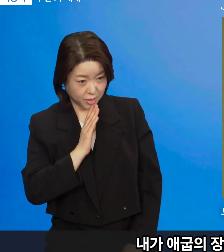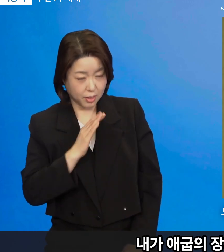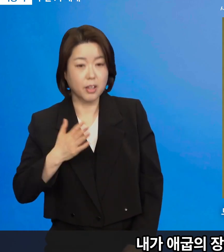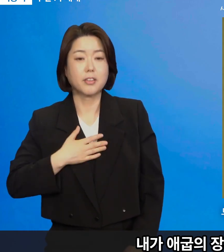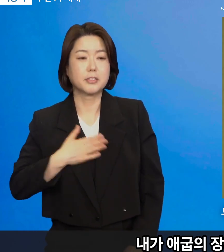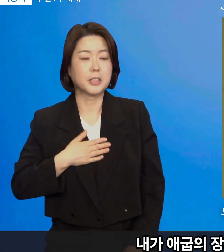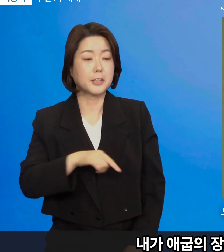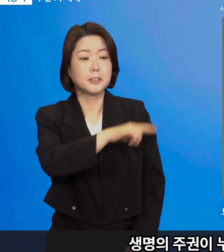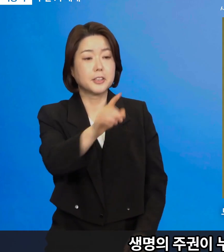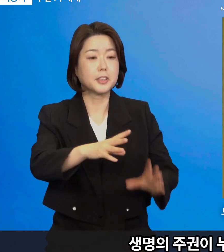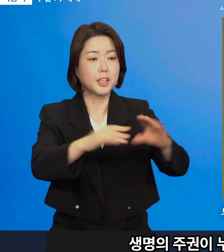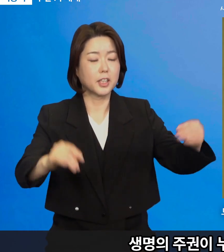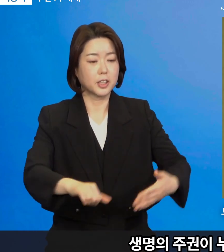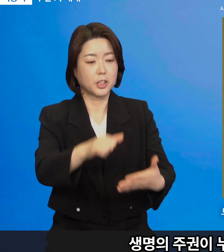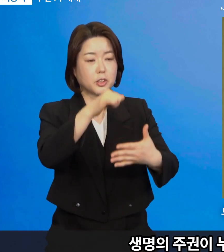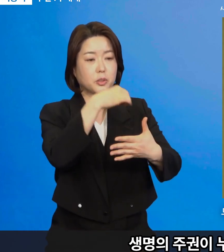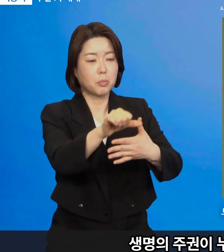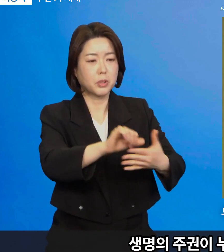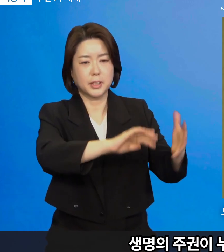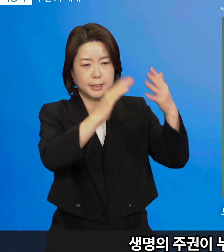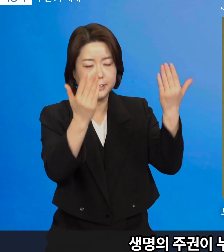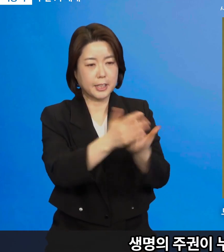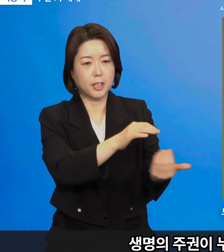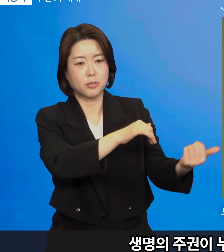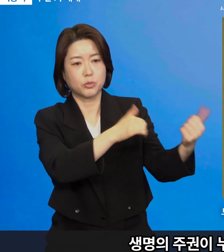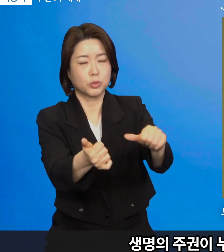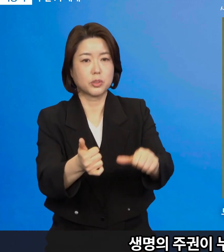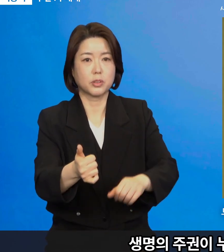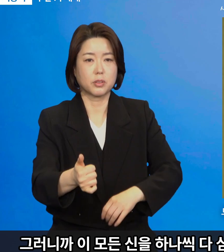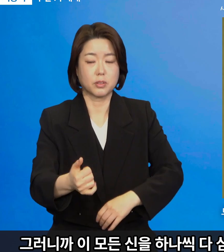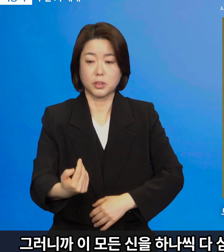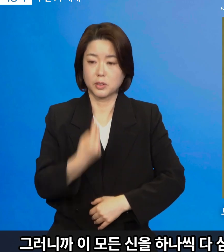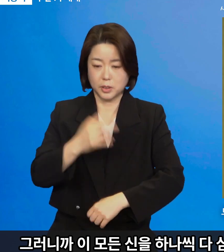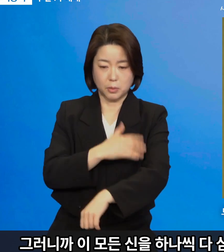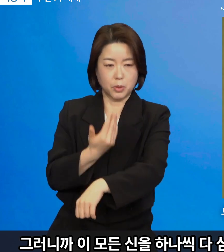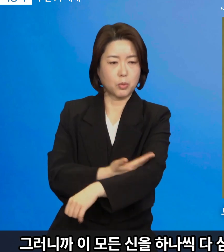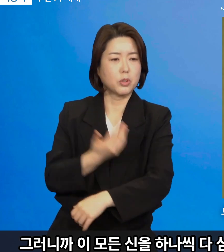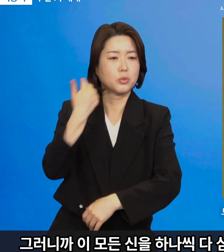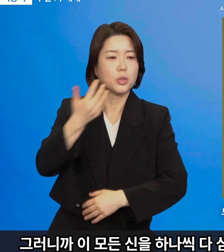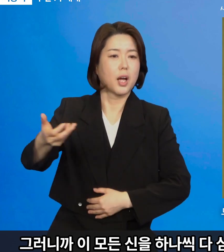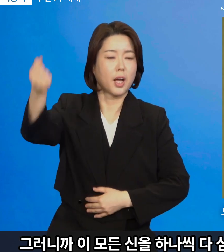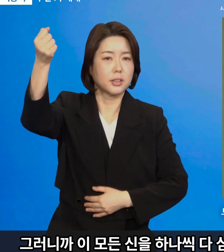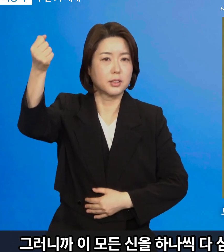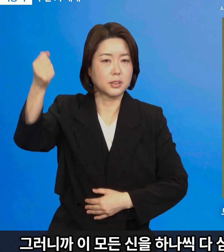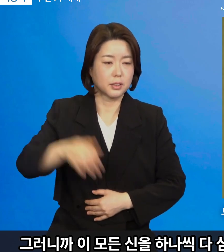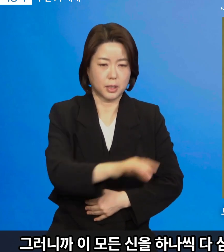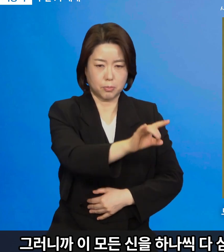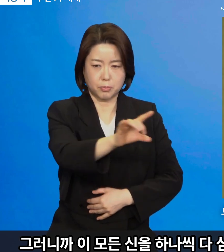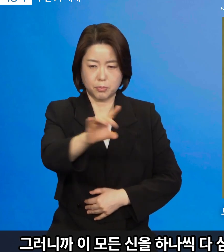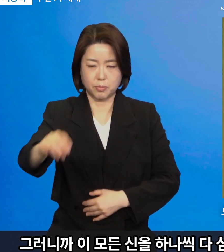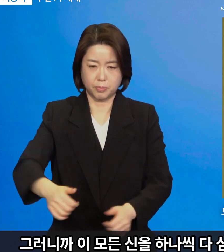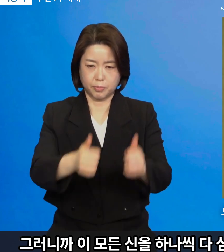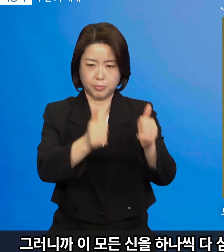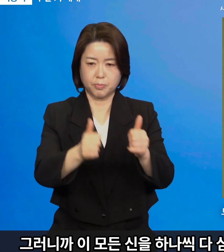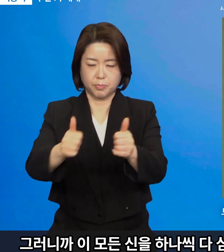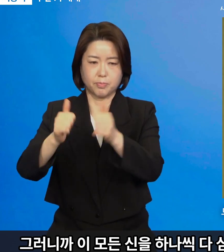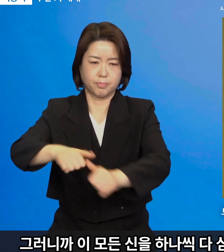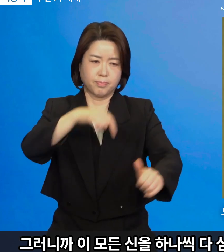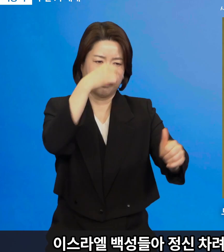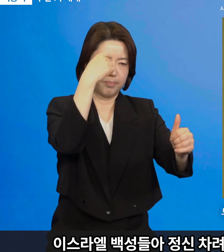거야. 생명의 주권이 누구에게 있느냐. 그러니까 이 모든 신을 하나씩 다 심판하신 다음에 교육을 시키는